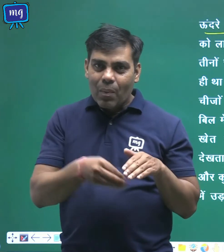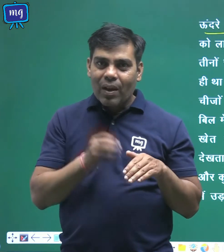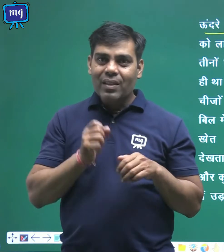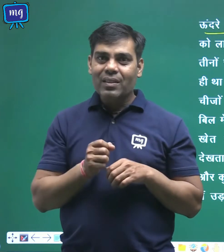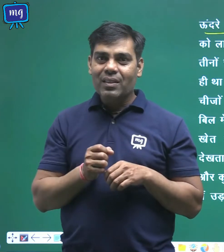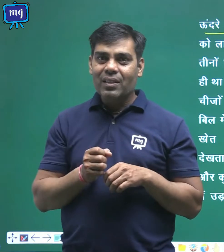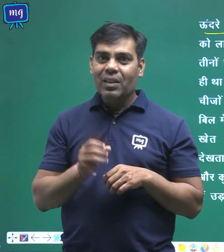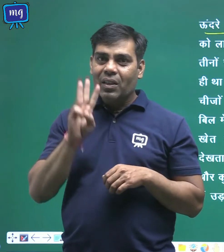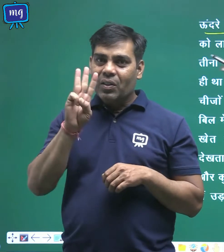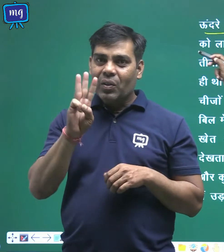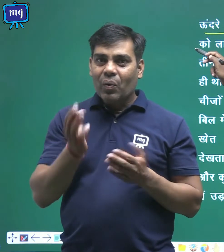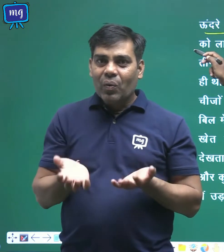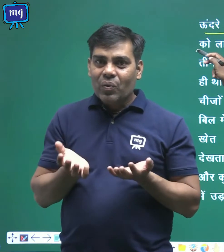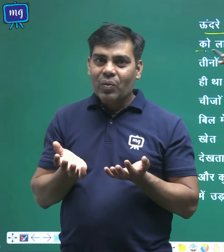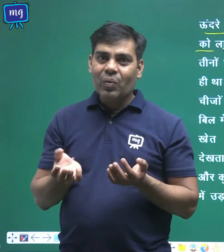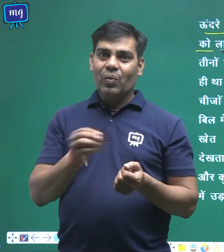तीनों चीज़ों को